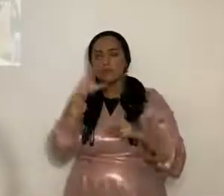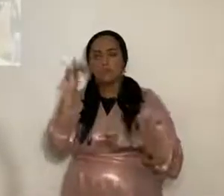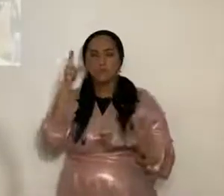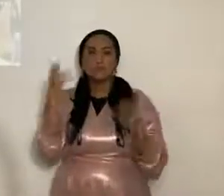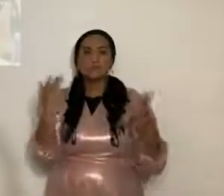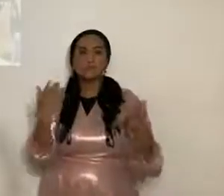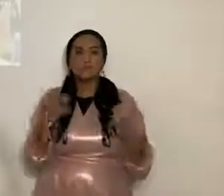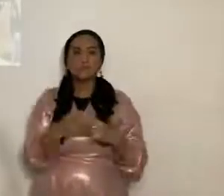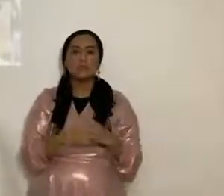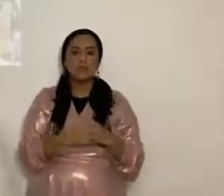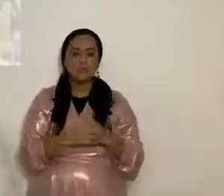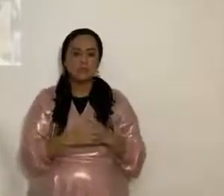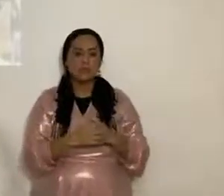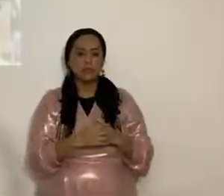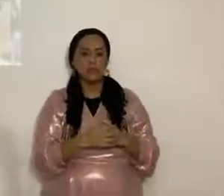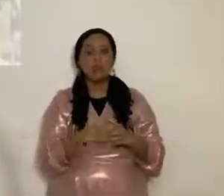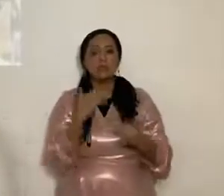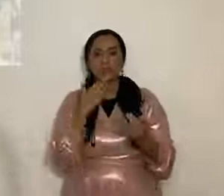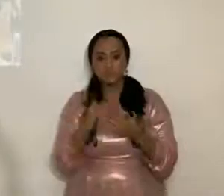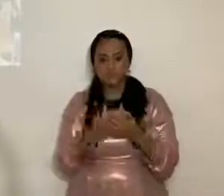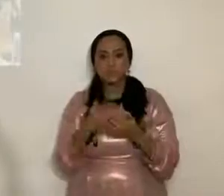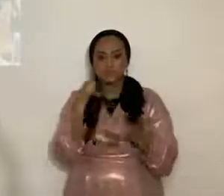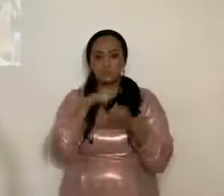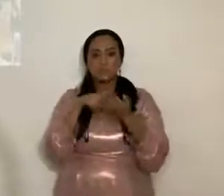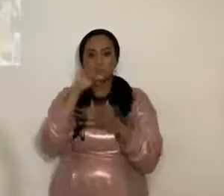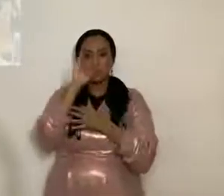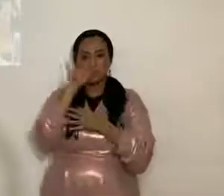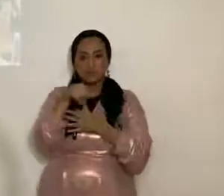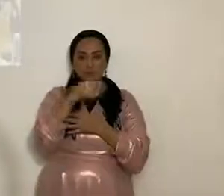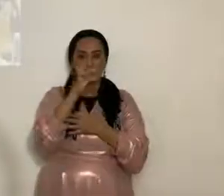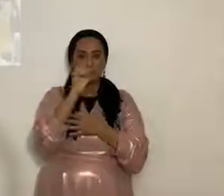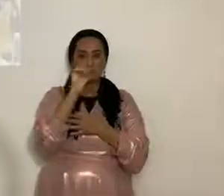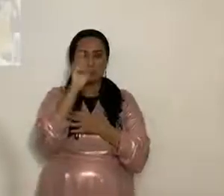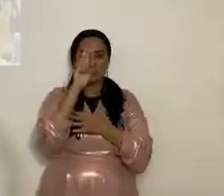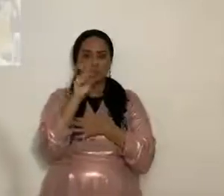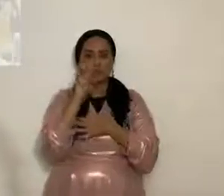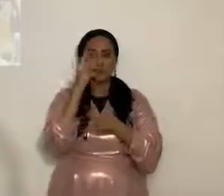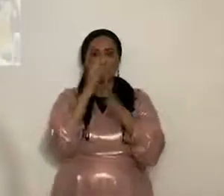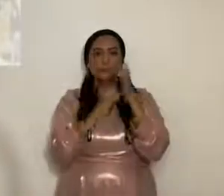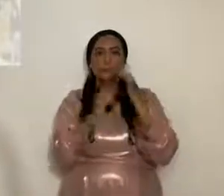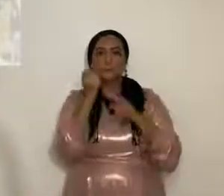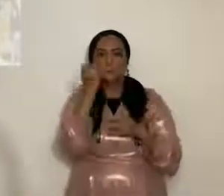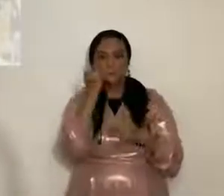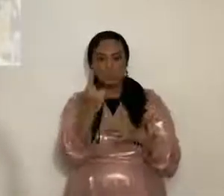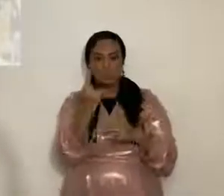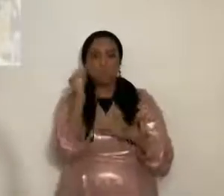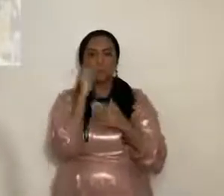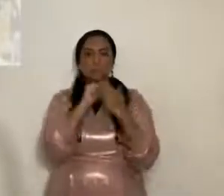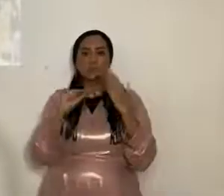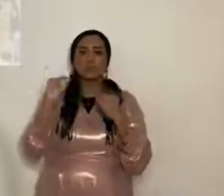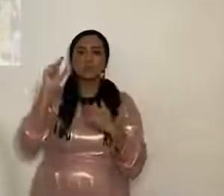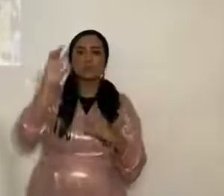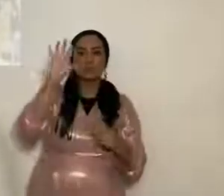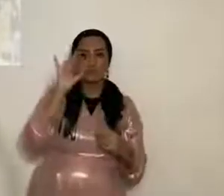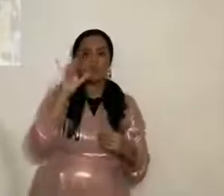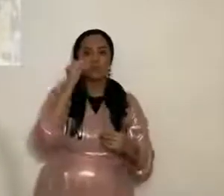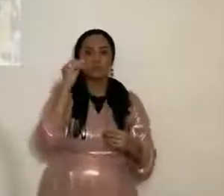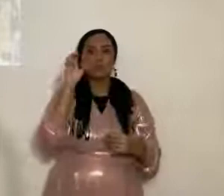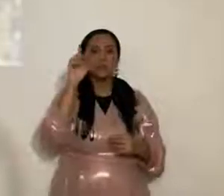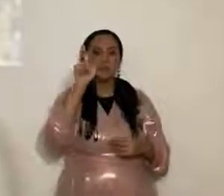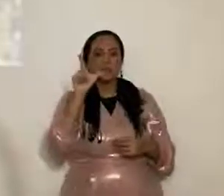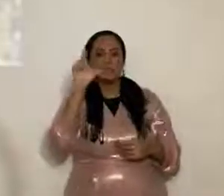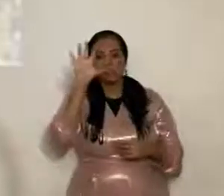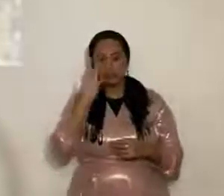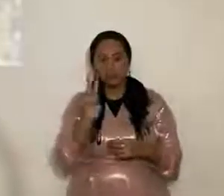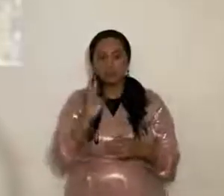Yahweh? Su consecuencia es buena. Vamos a ver Juan capítulo 11, versos 25 y